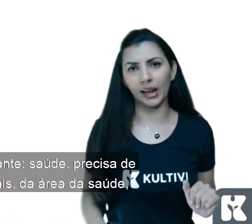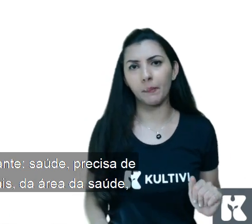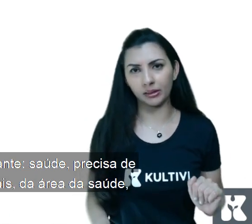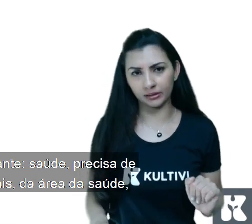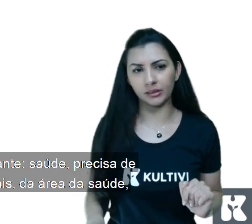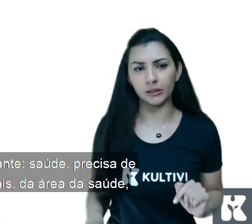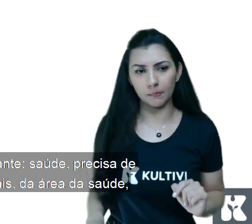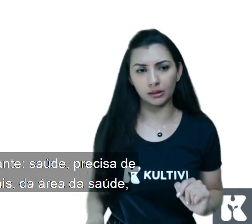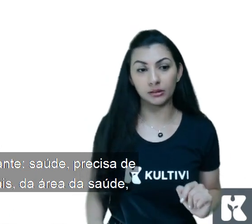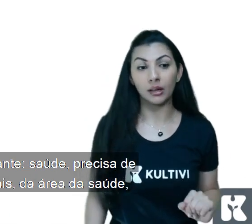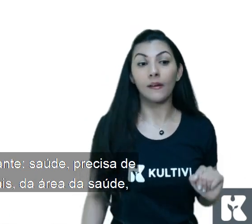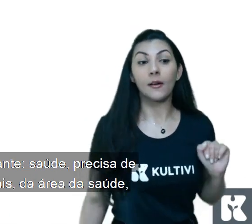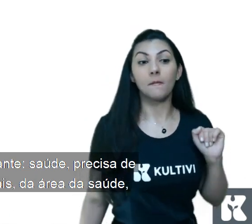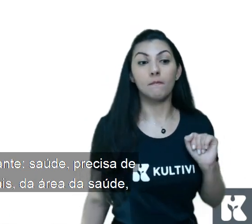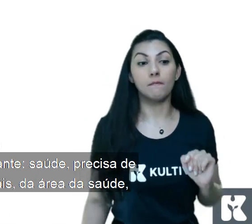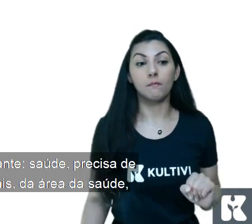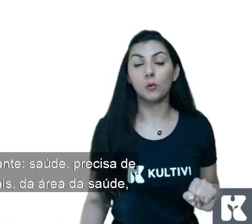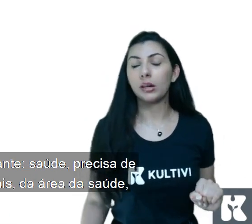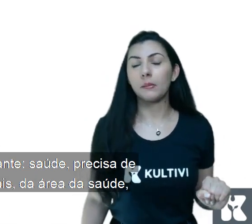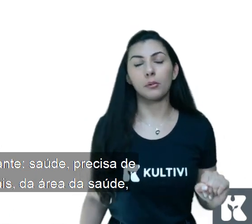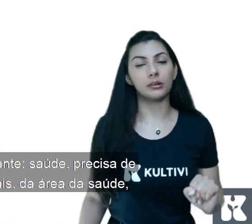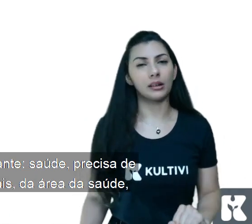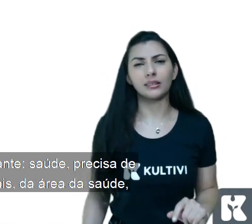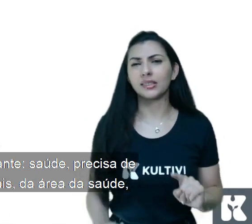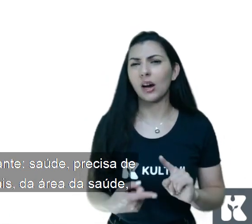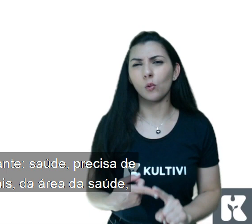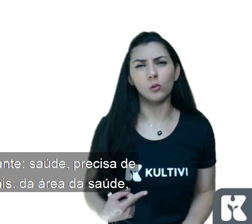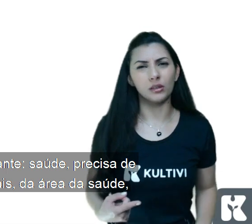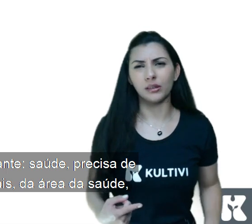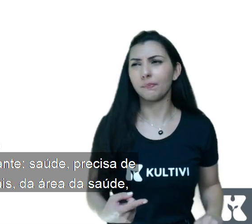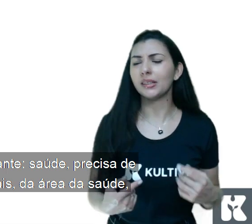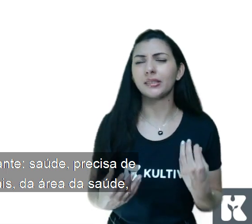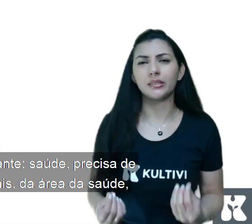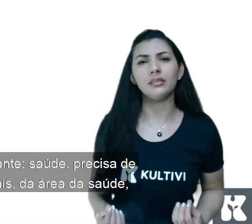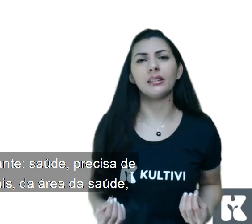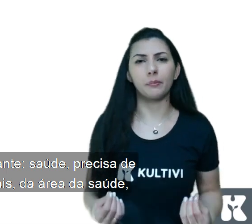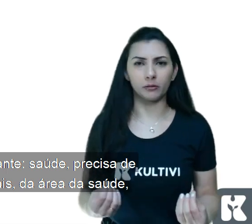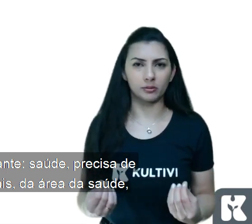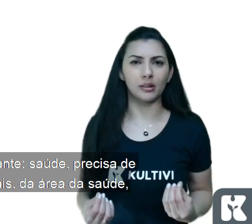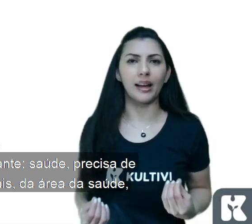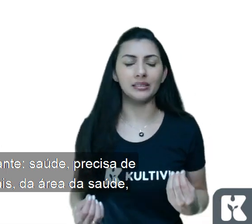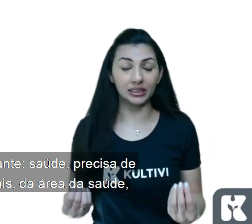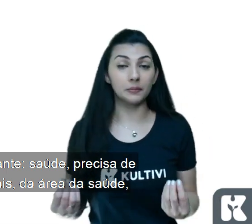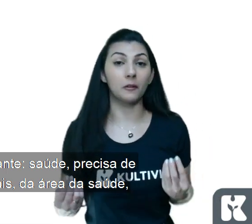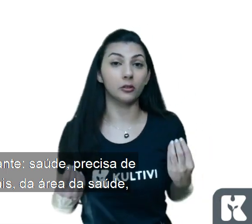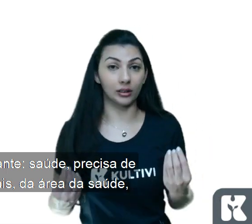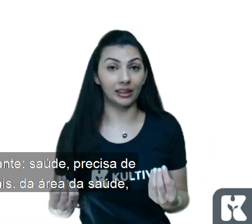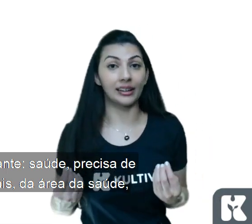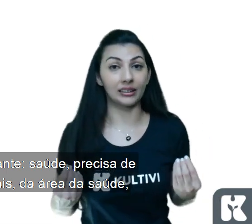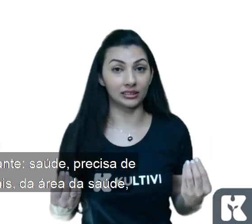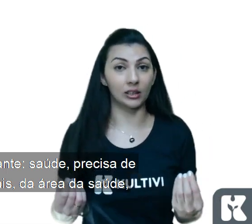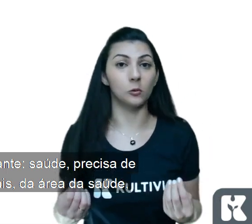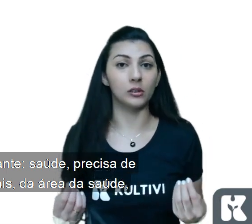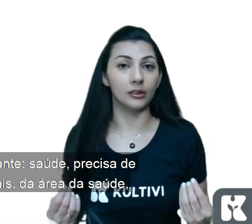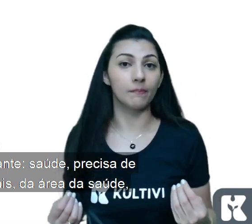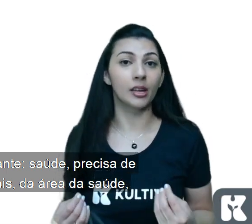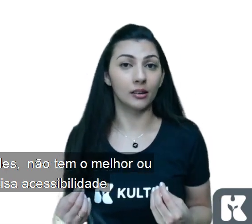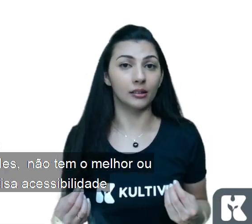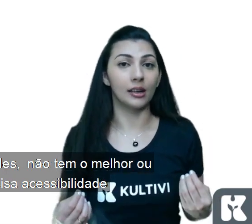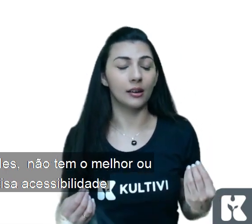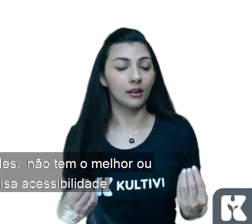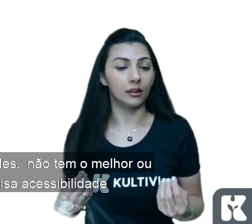como intérprete de Libras. Muito importante, saúde, precisa de profissionais, desses profissionais da área da